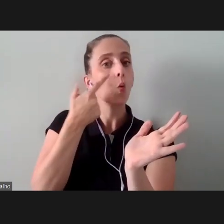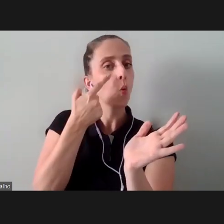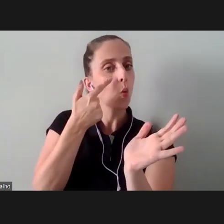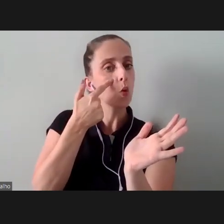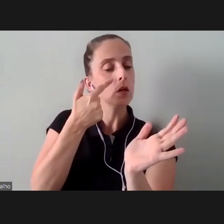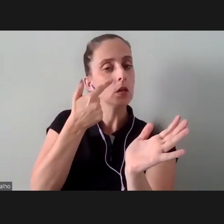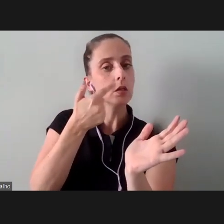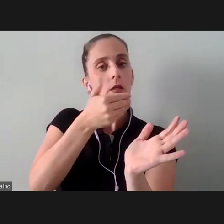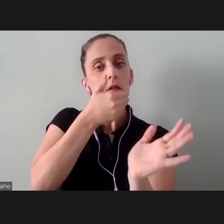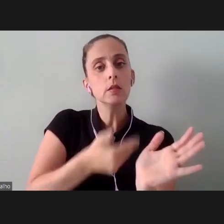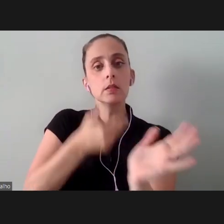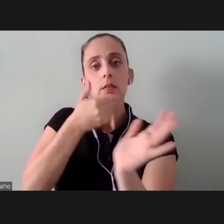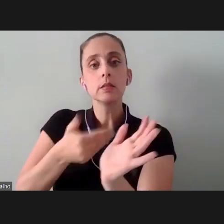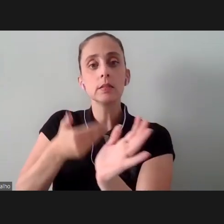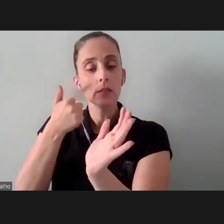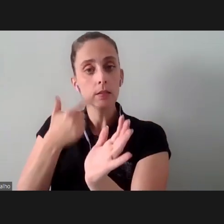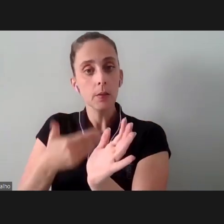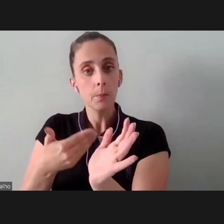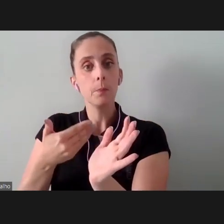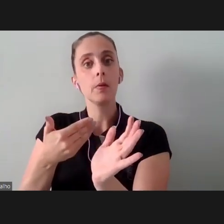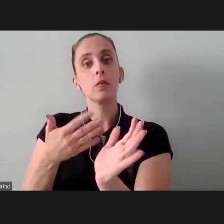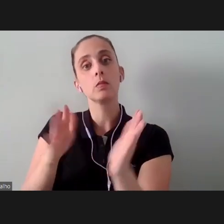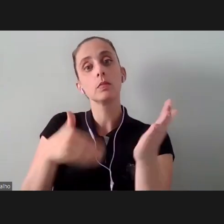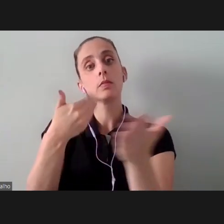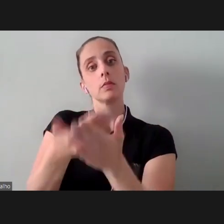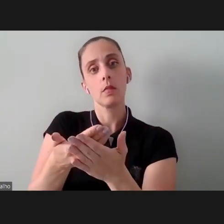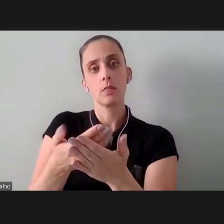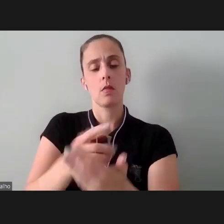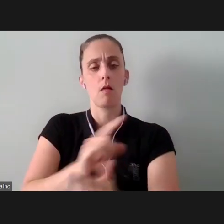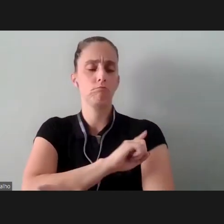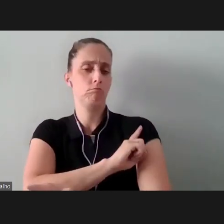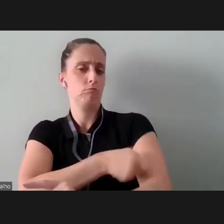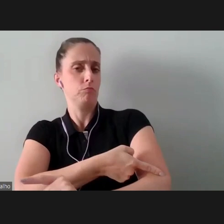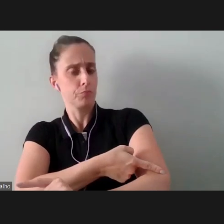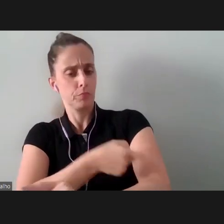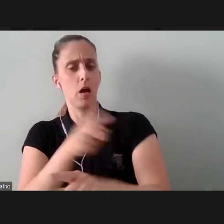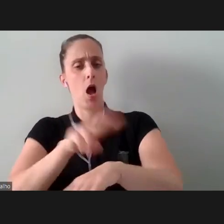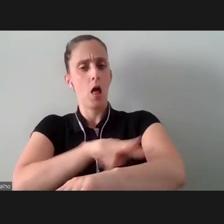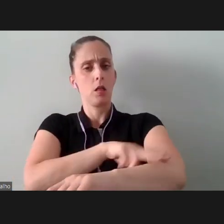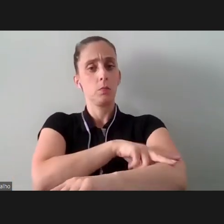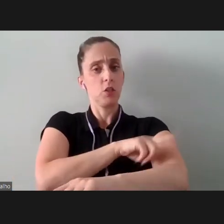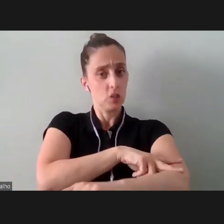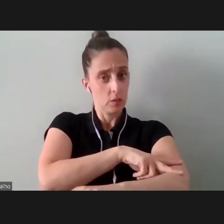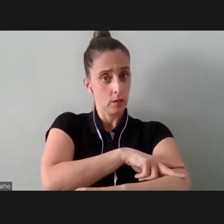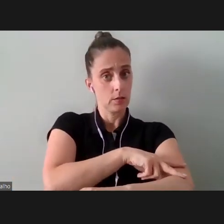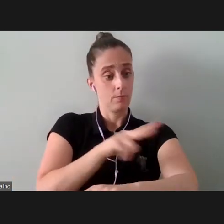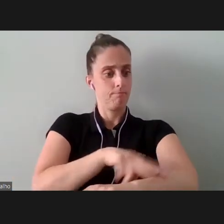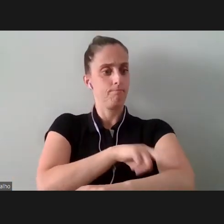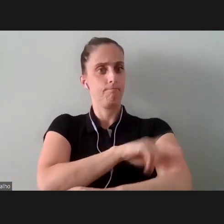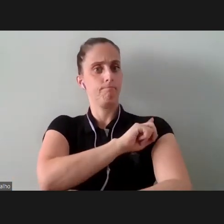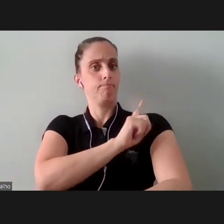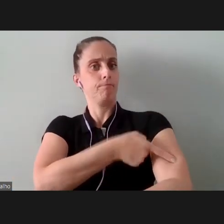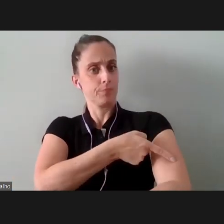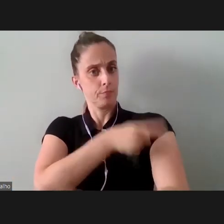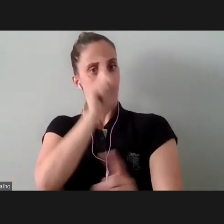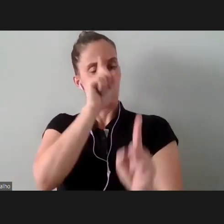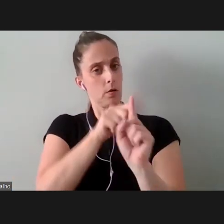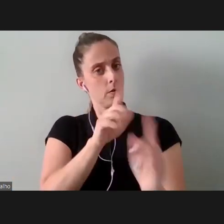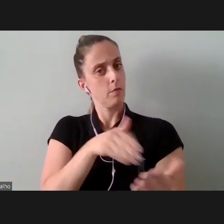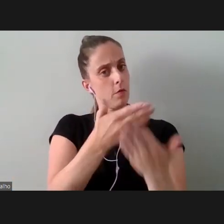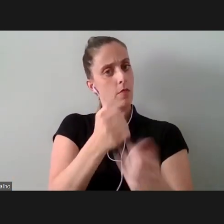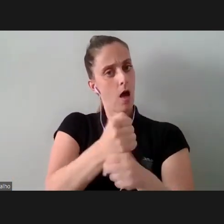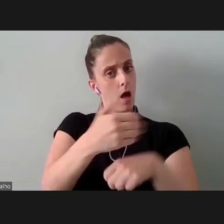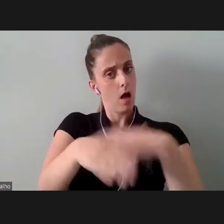conhecimento neste empoderamento da administração, nesta capacitação da administração para servir melhor e